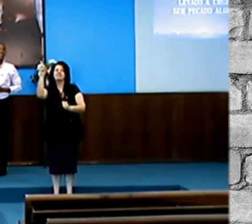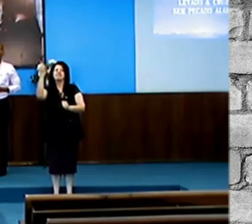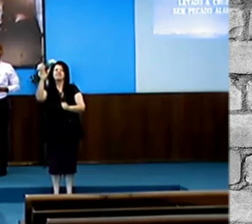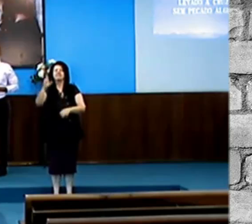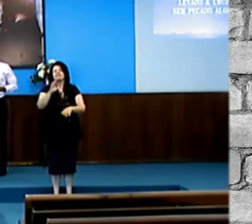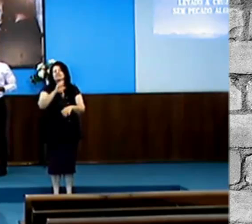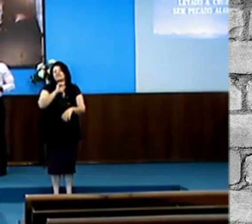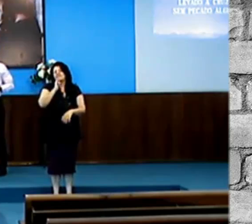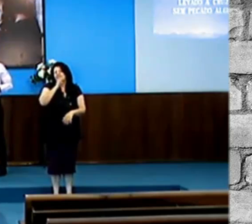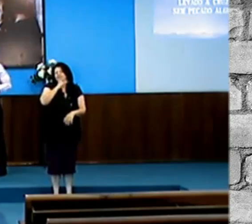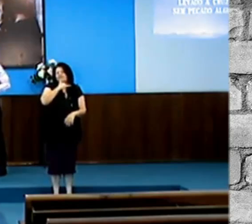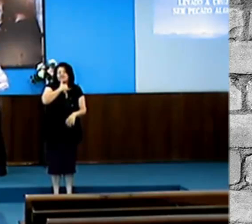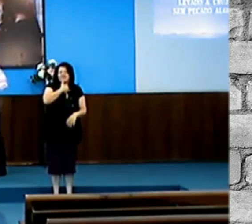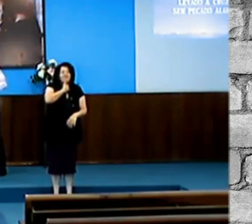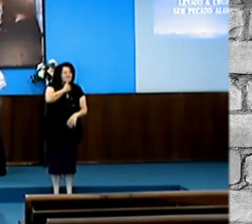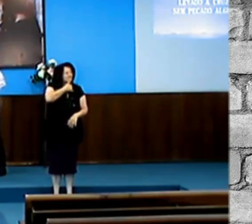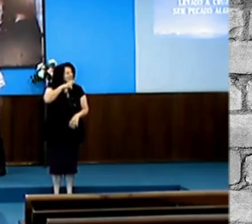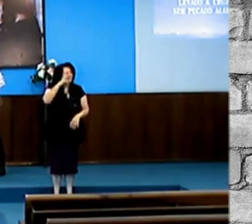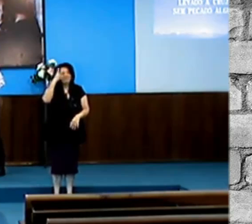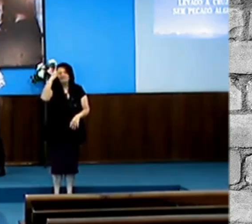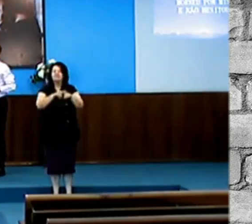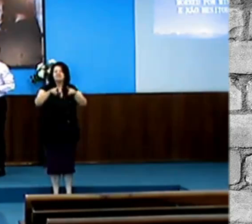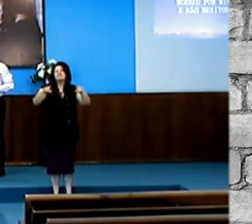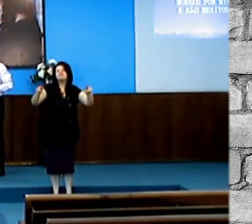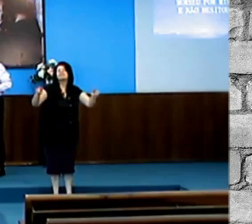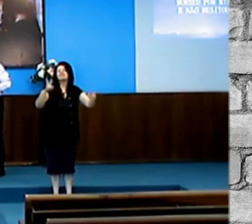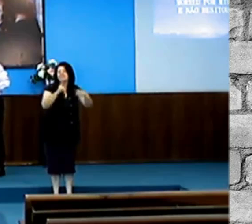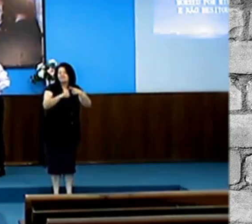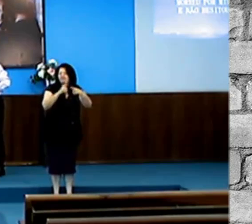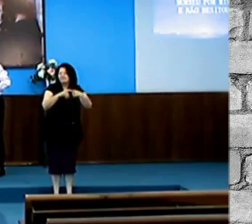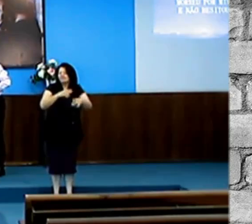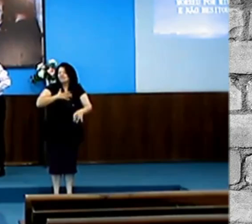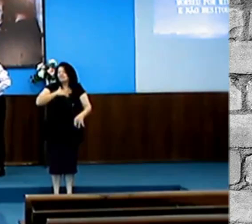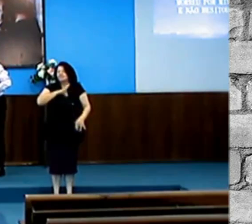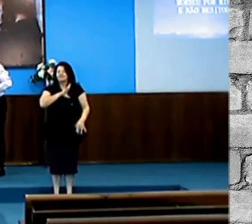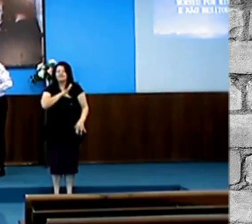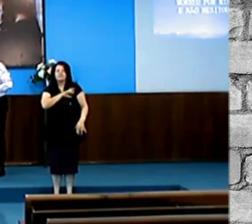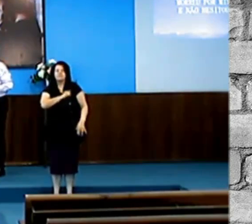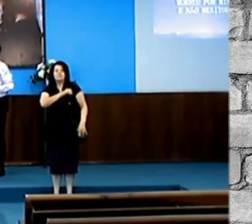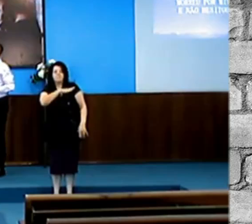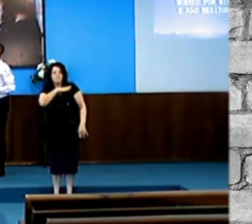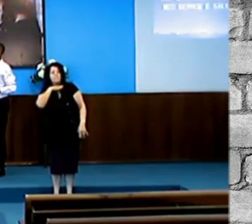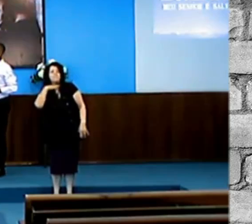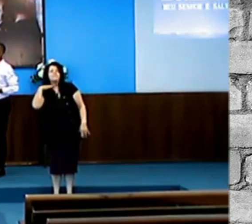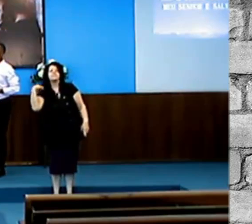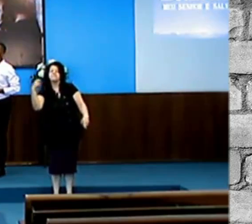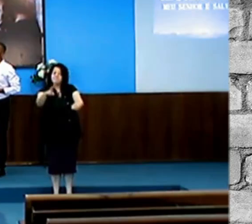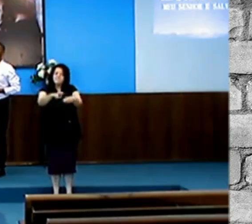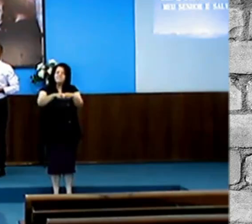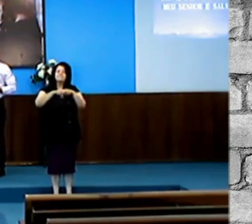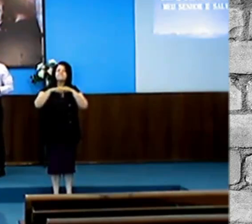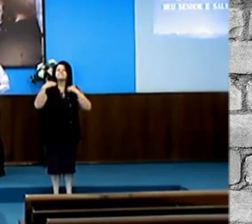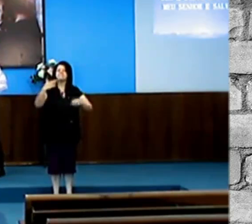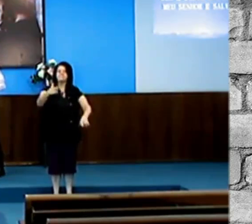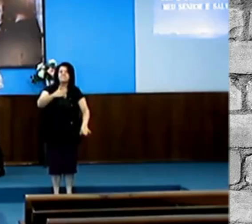Deus. Triste foi porque me amou, morreu por mim e não